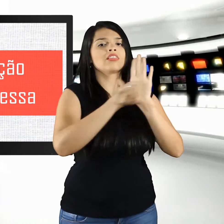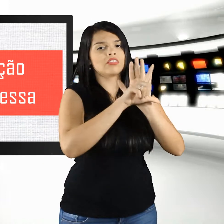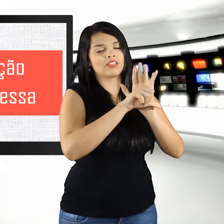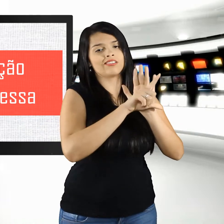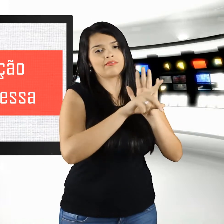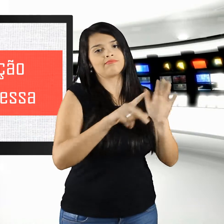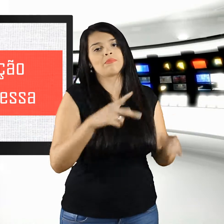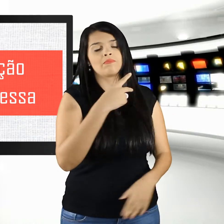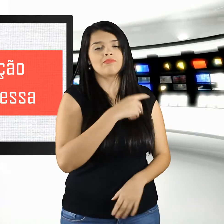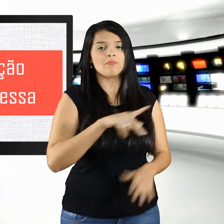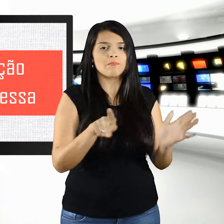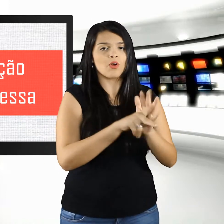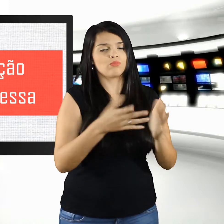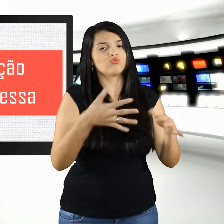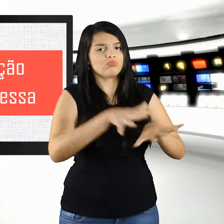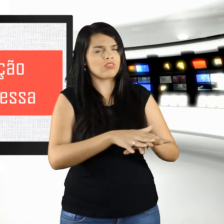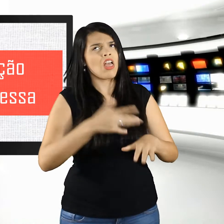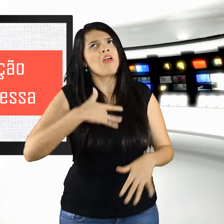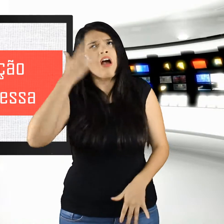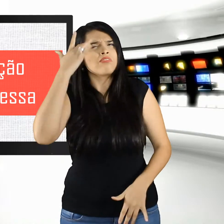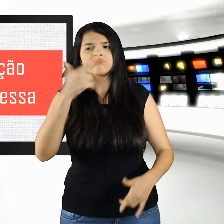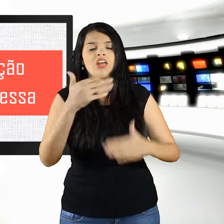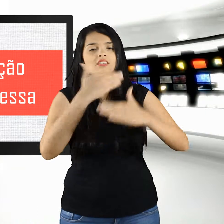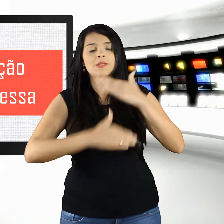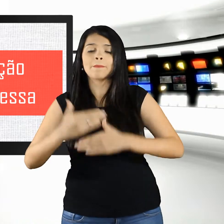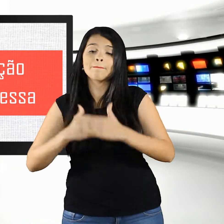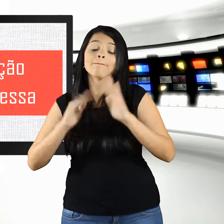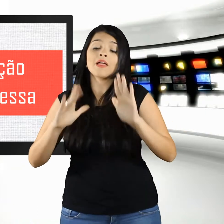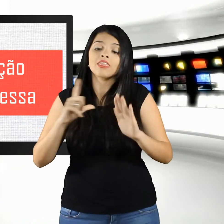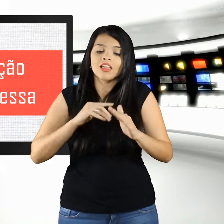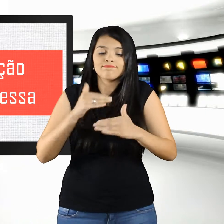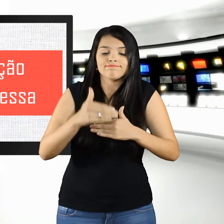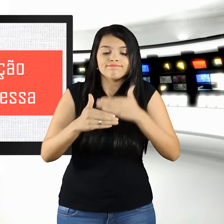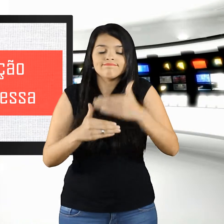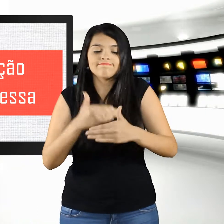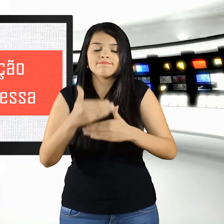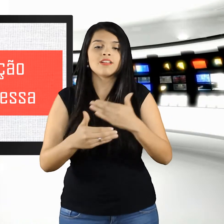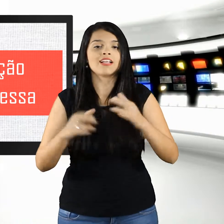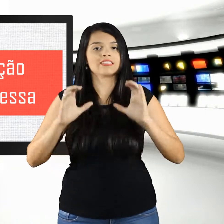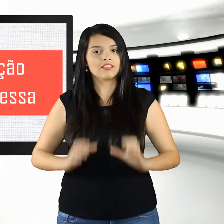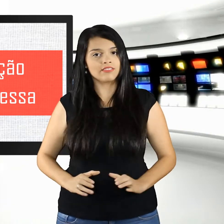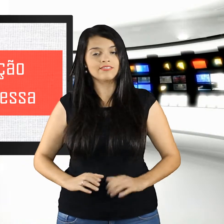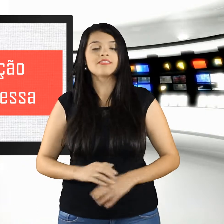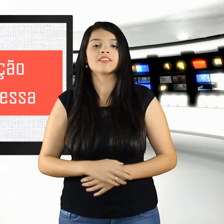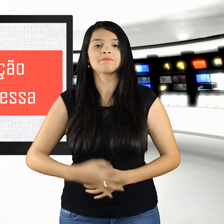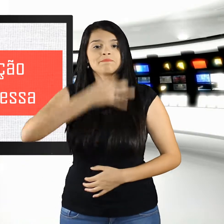Não consideramos que haja retrocessos, mas etapas de construção da cidadania, analisa o secretário.